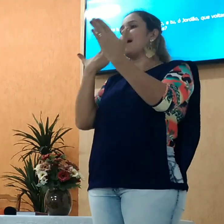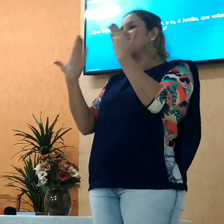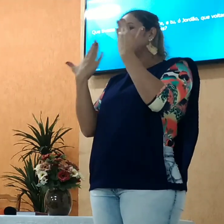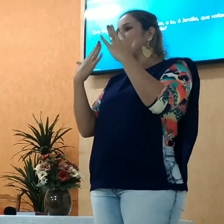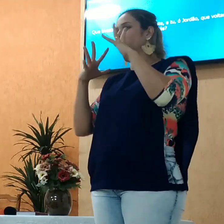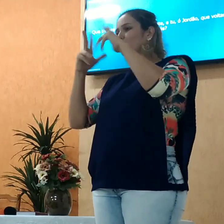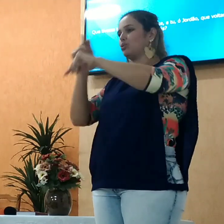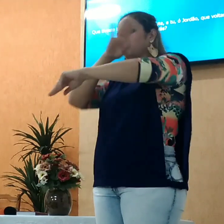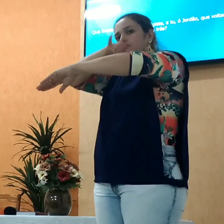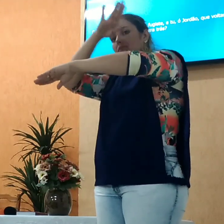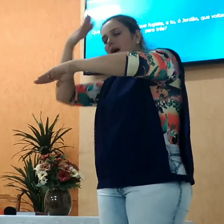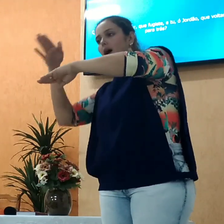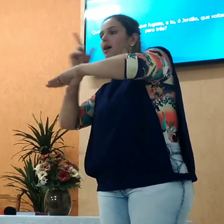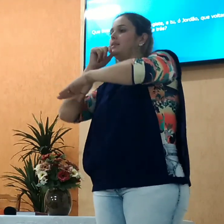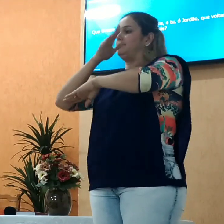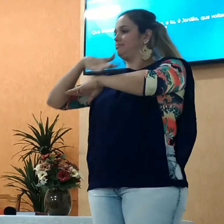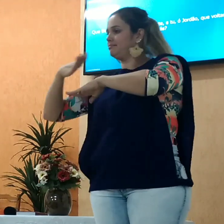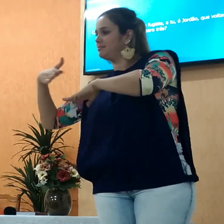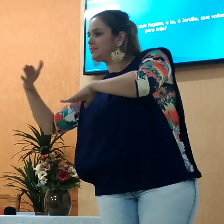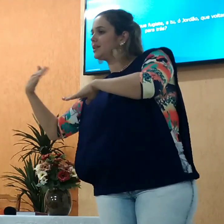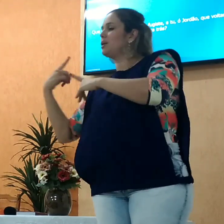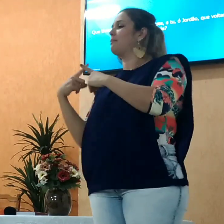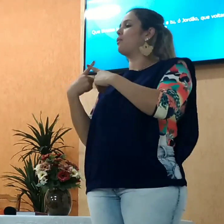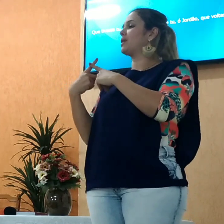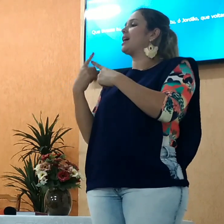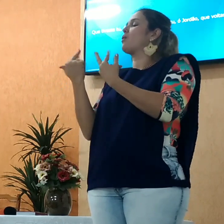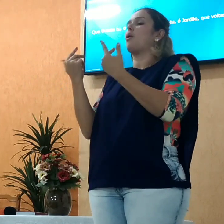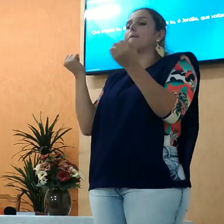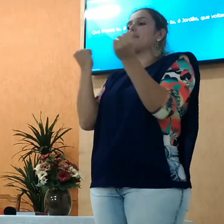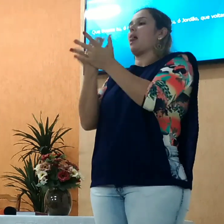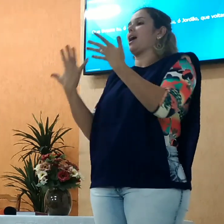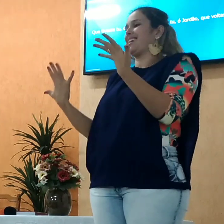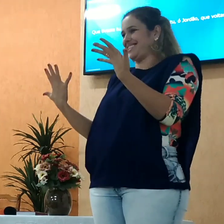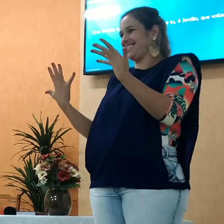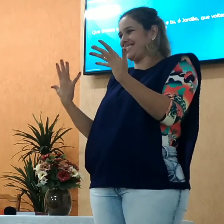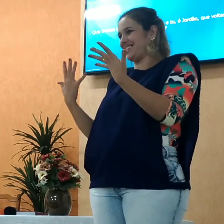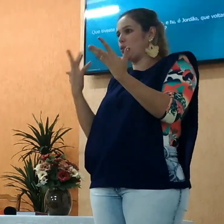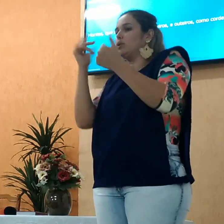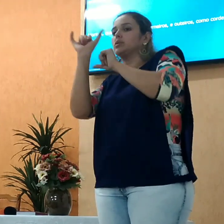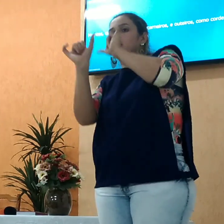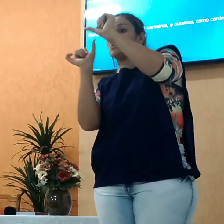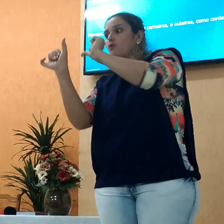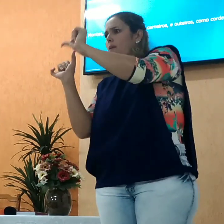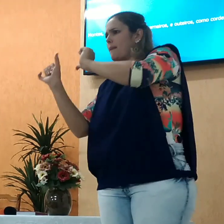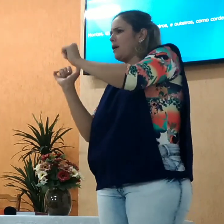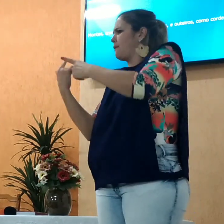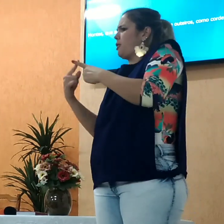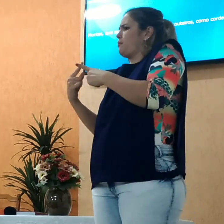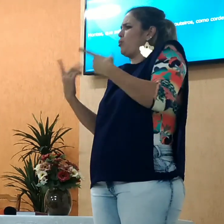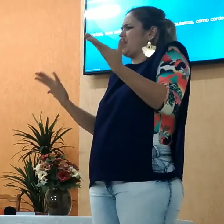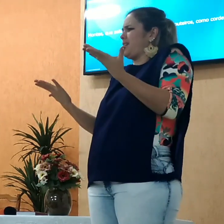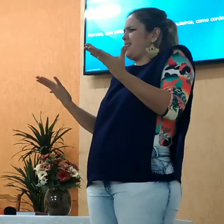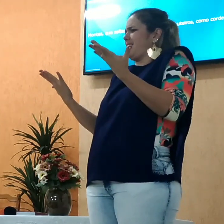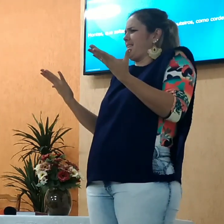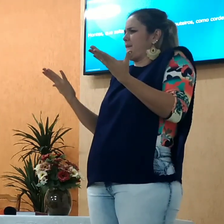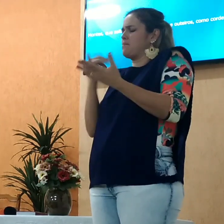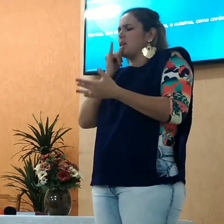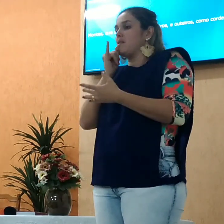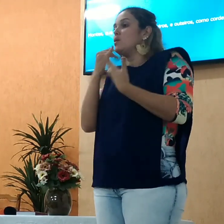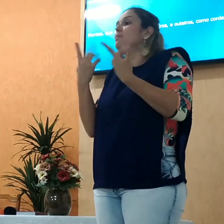fugiste? E tu, Jordão, por que tornaste atrás? Montes, por que saltais como carneiro? E